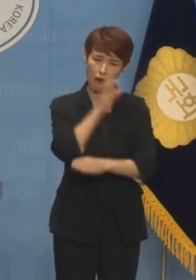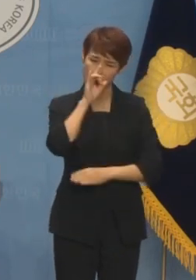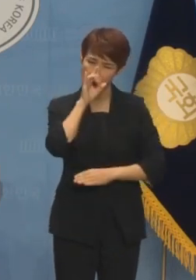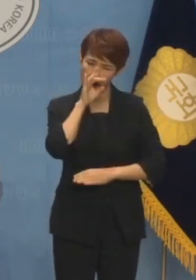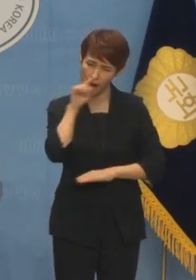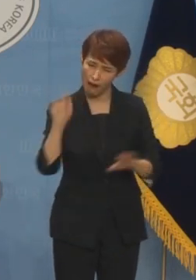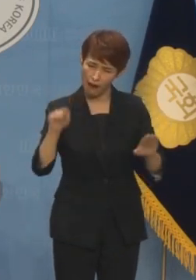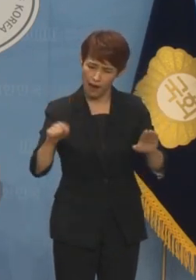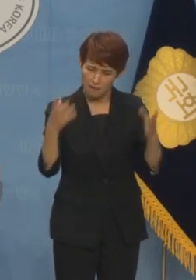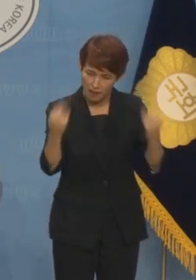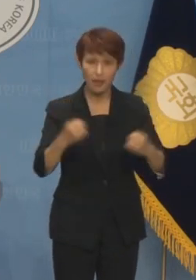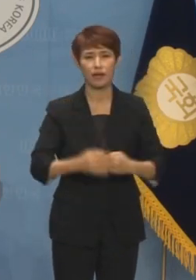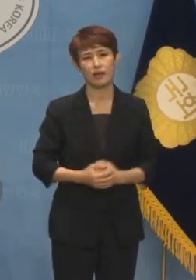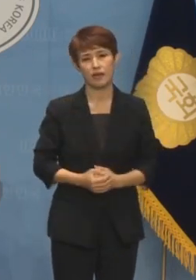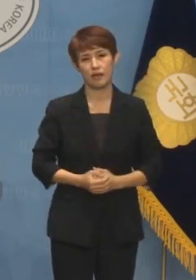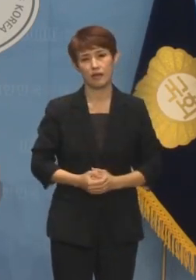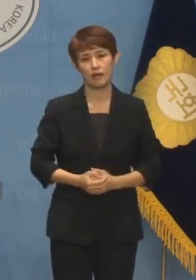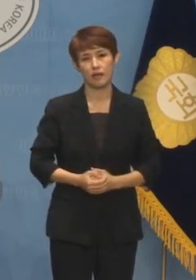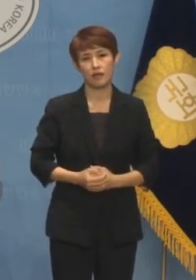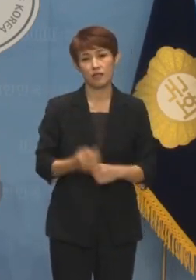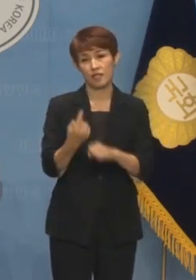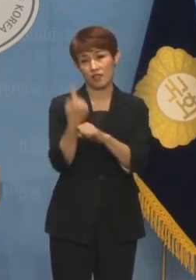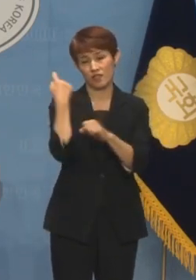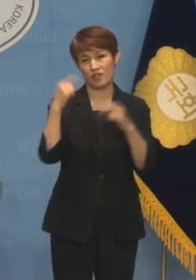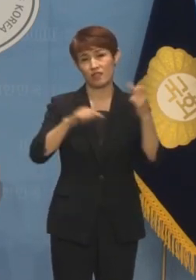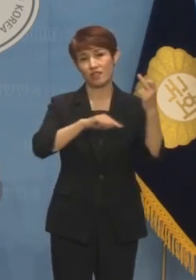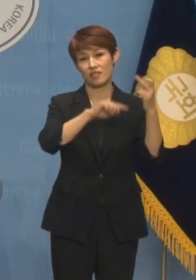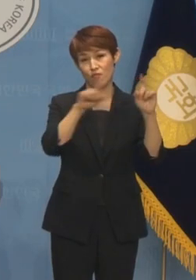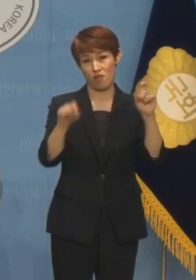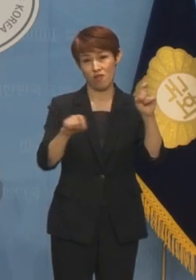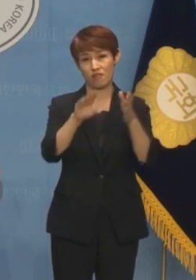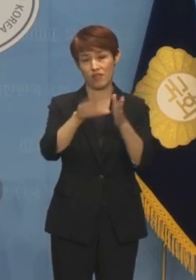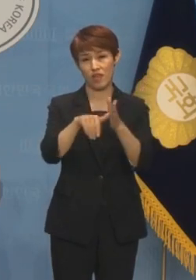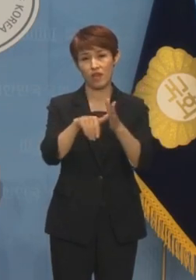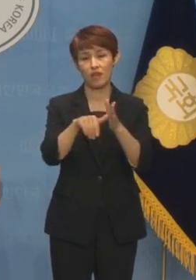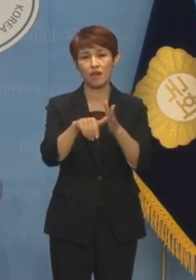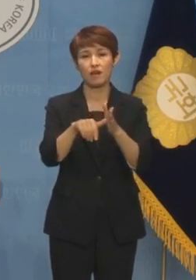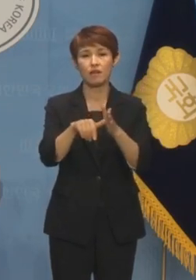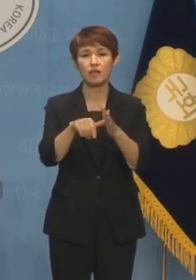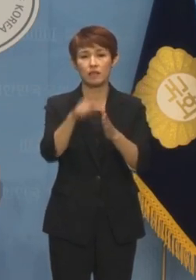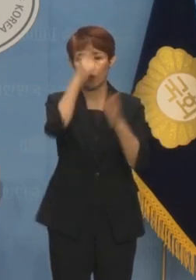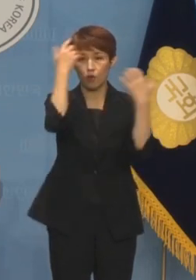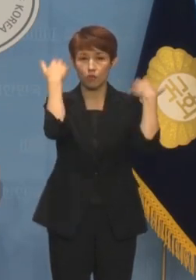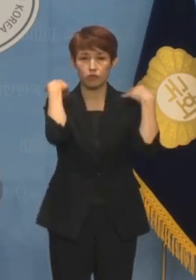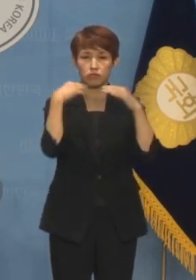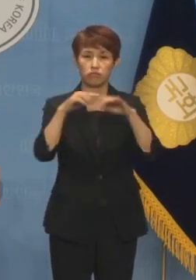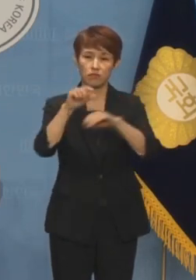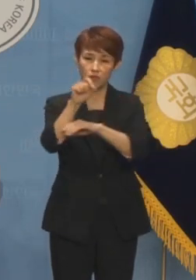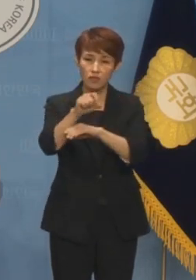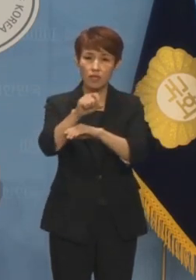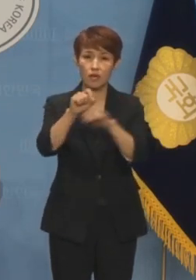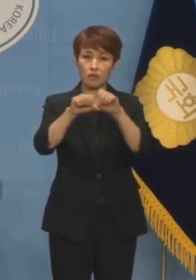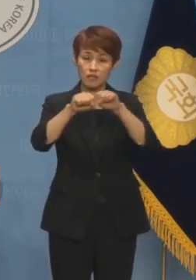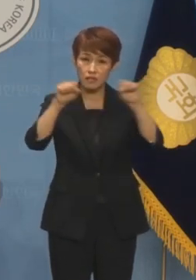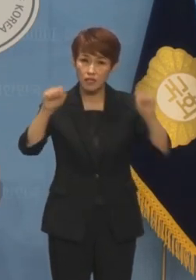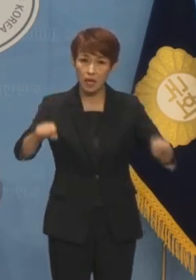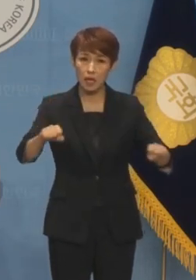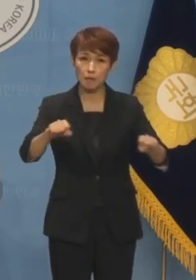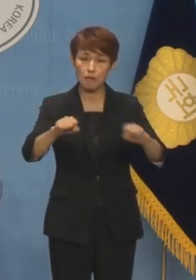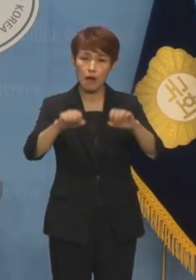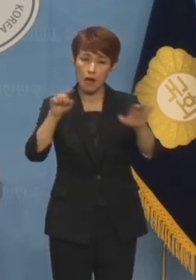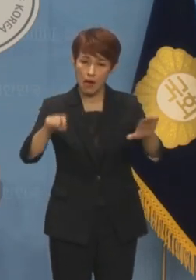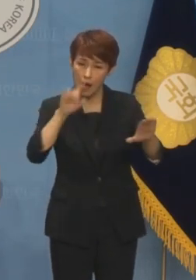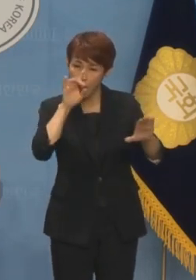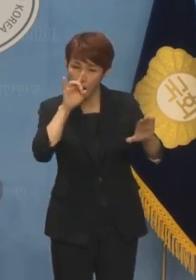있습니다. 지난해 11월 정부 행정전산망이 셧다운된 지 채 반년도